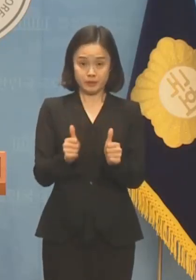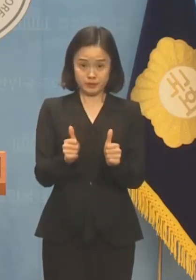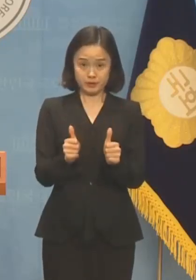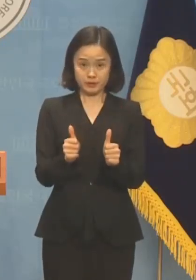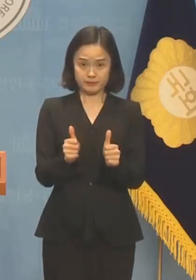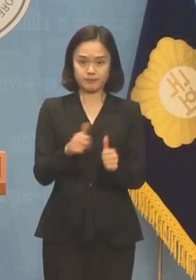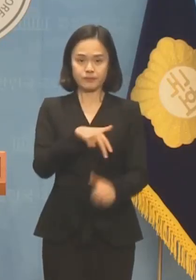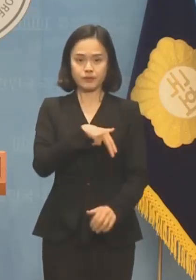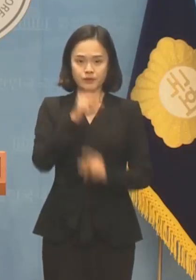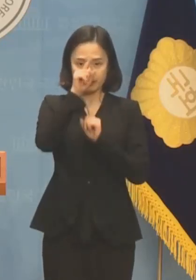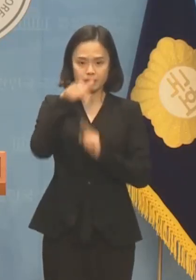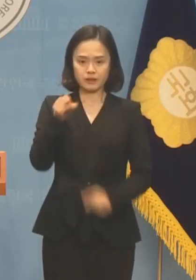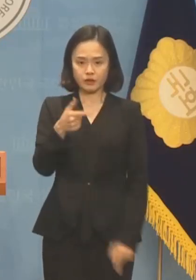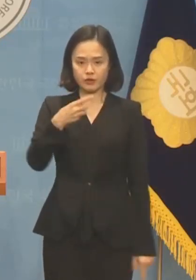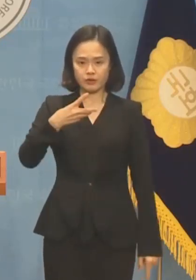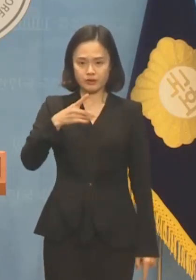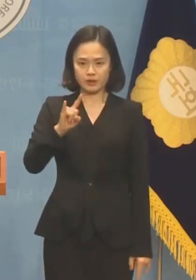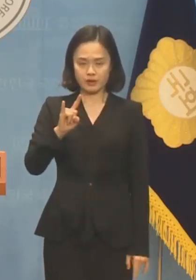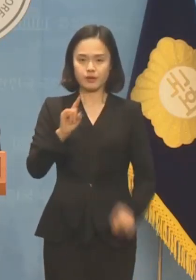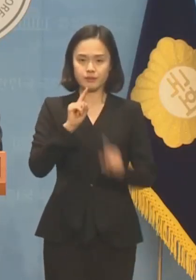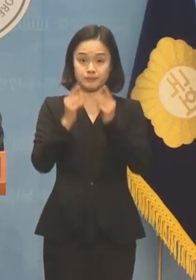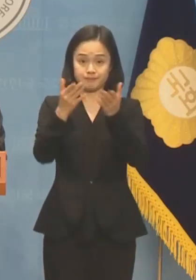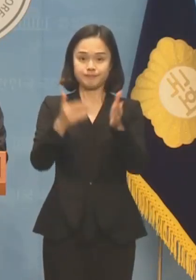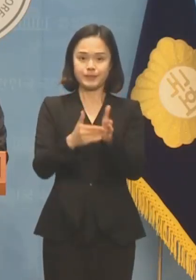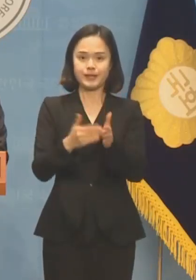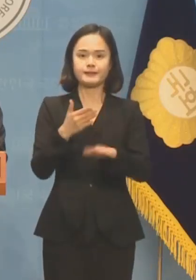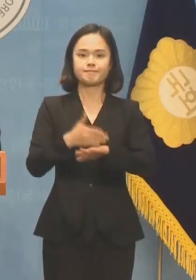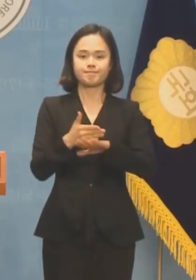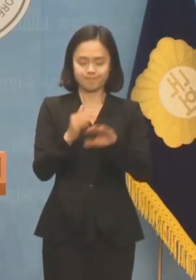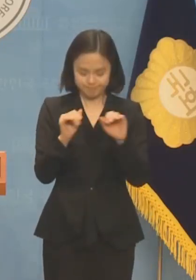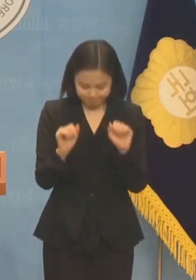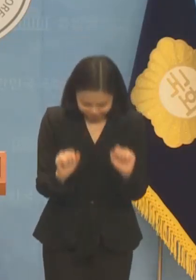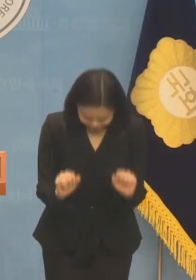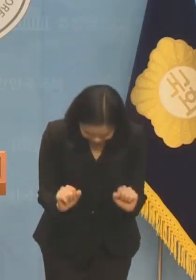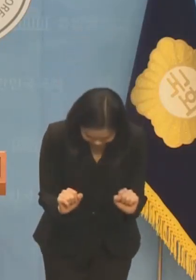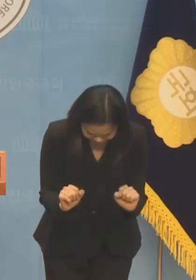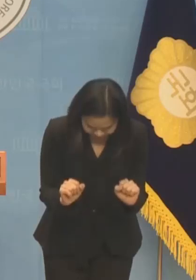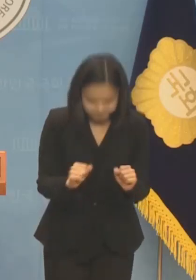법률대변인 국회의원 이건태. 네, 감사합니다.